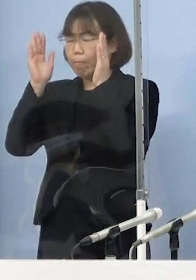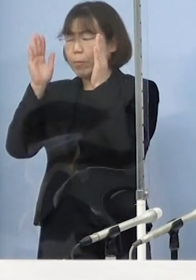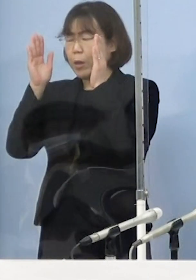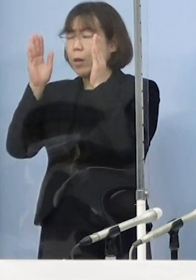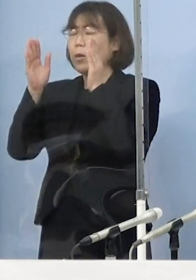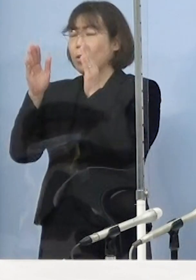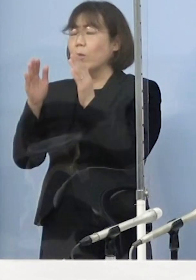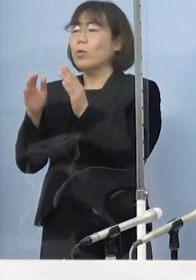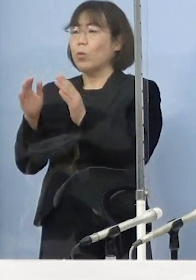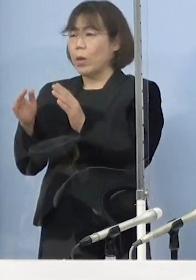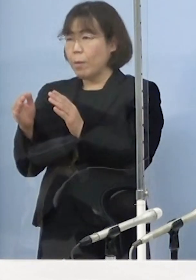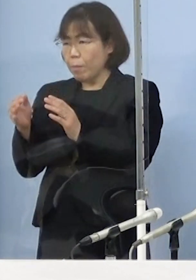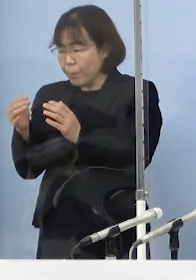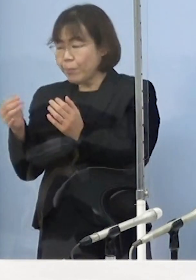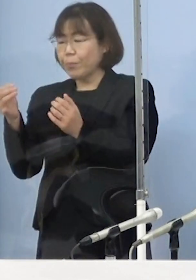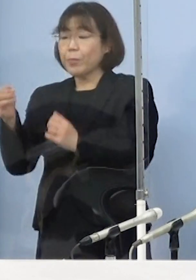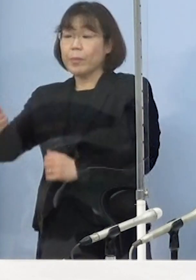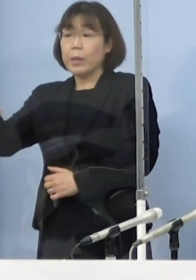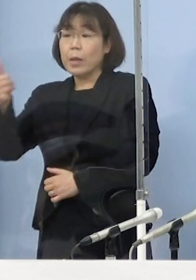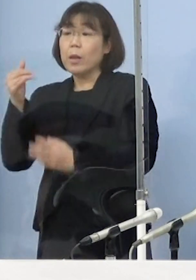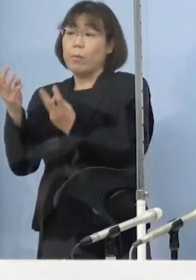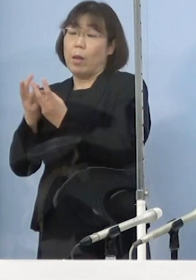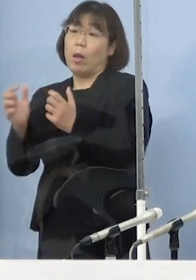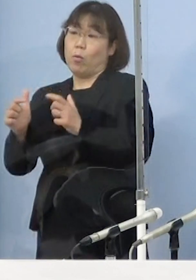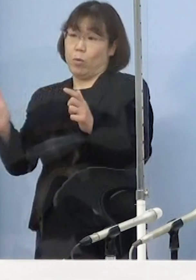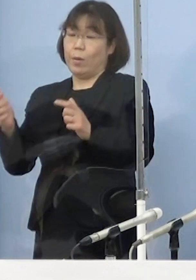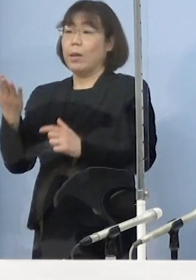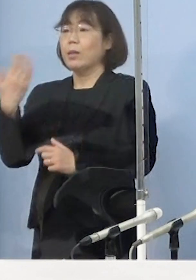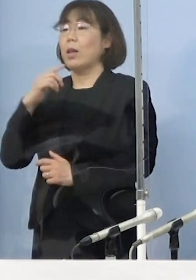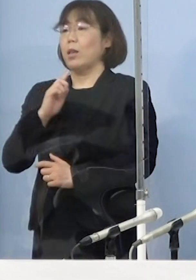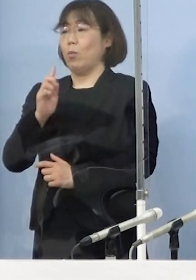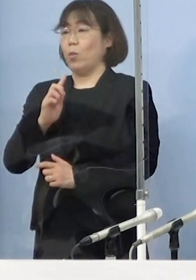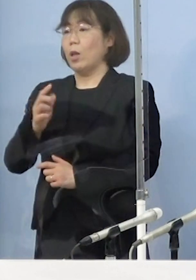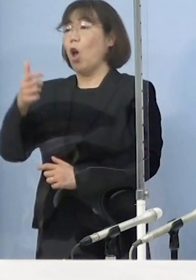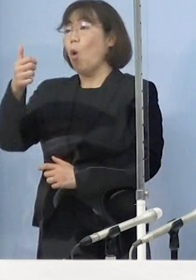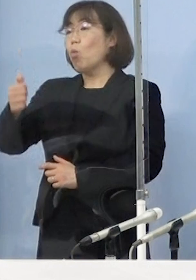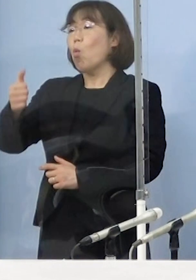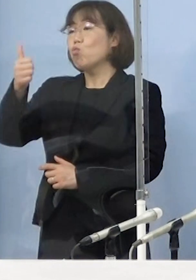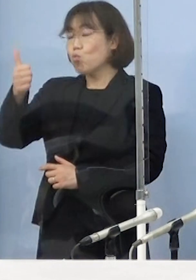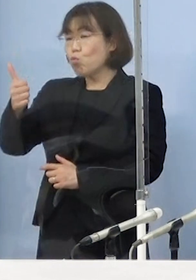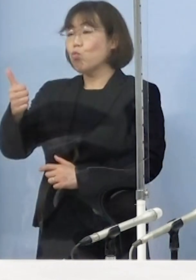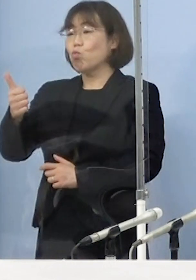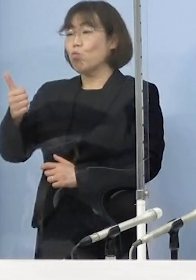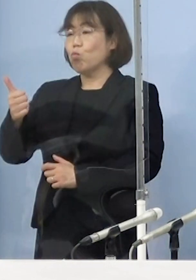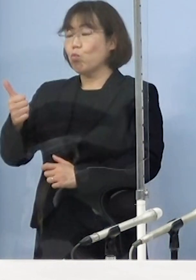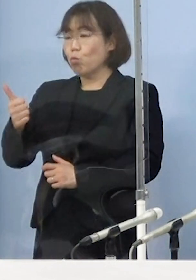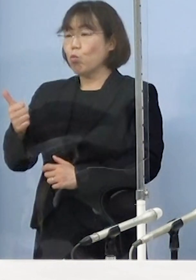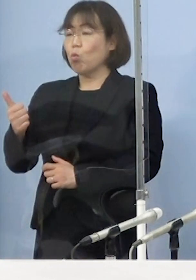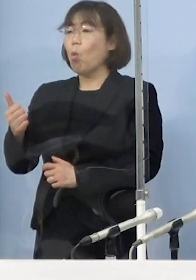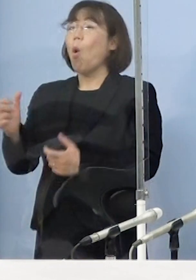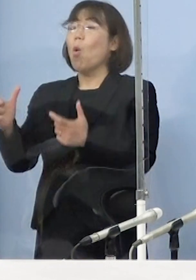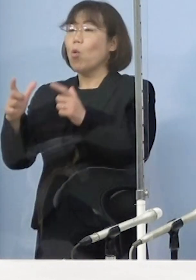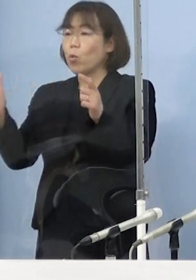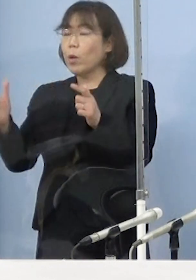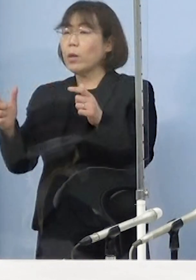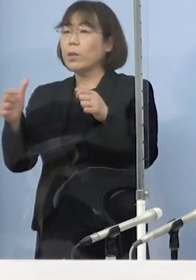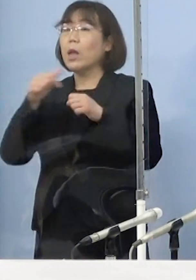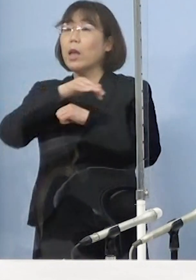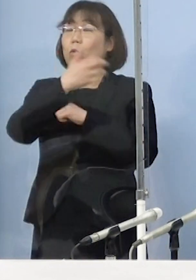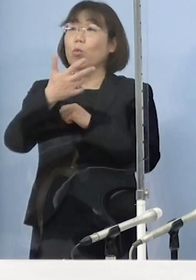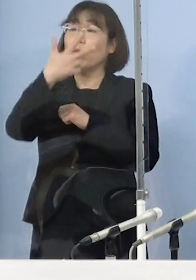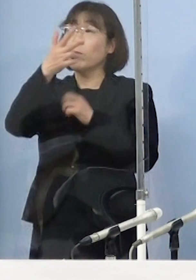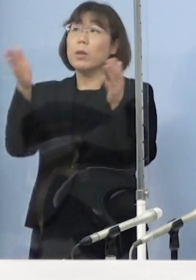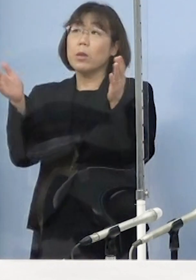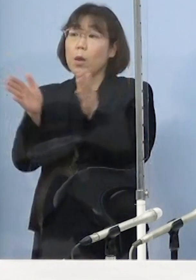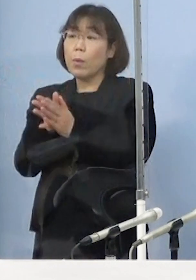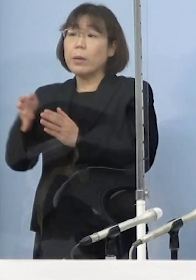30回線ではなくて先ほど申し上げた55回線、これを増やして徳島市の分と合わせて100回